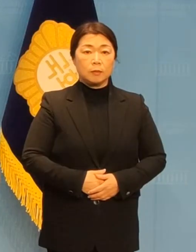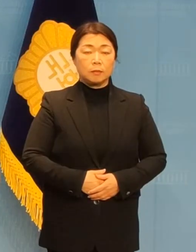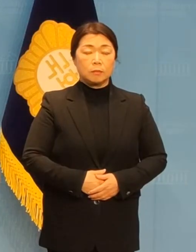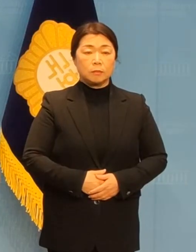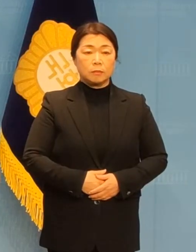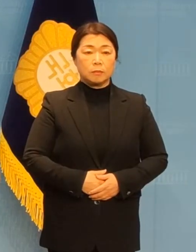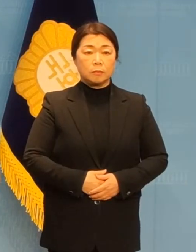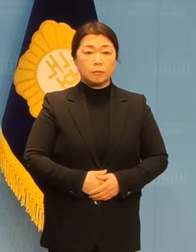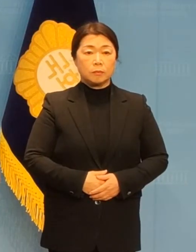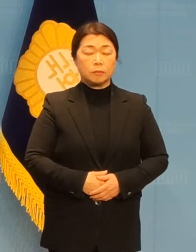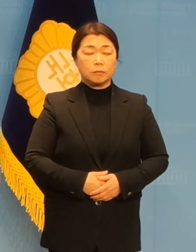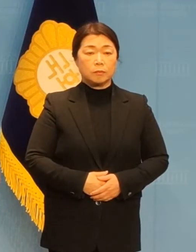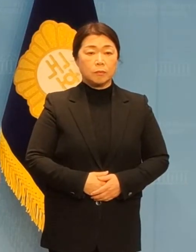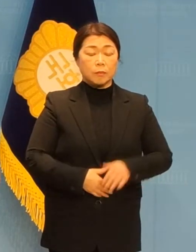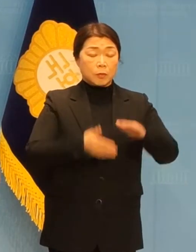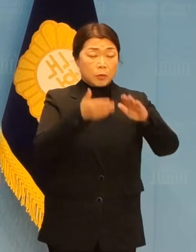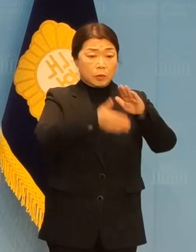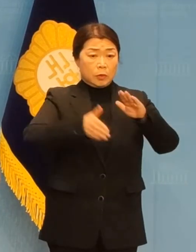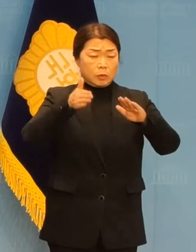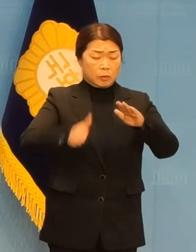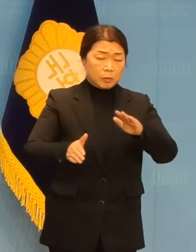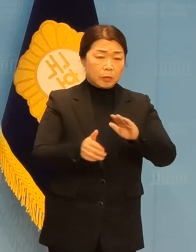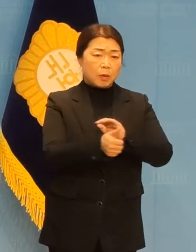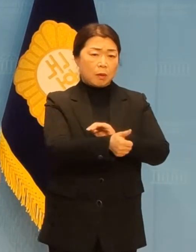결코 물러설 수 없다의